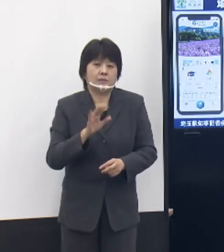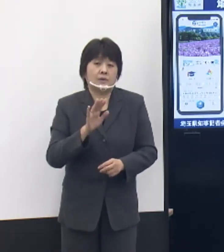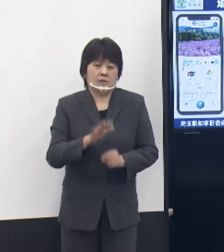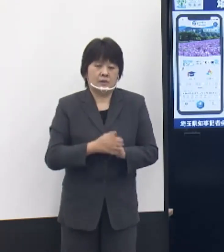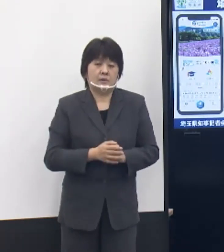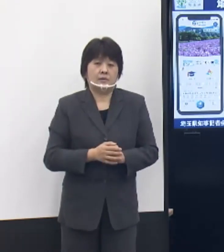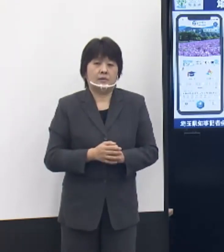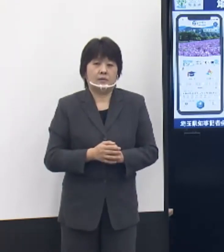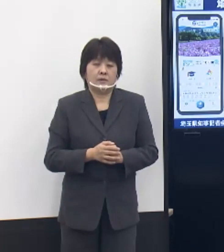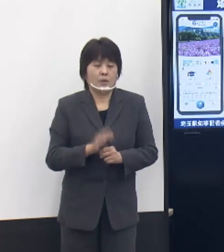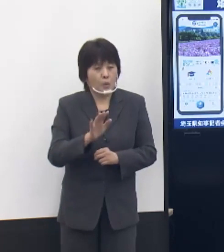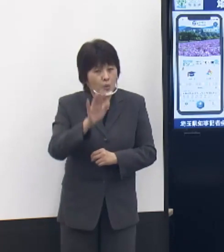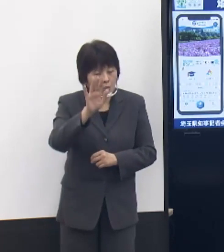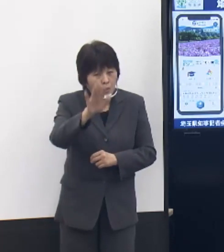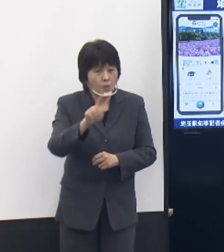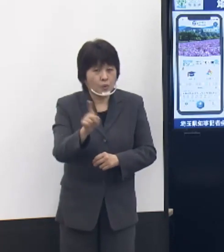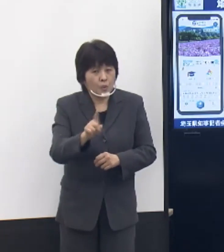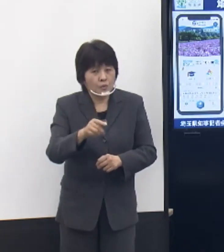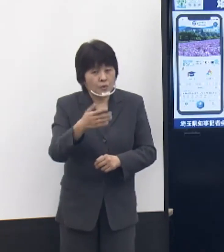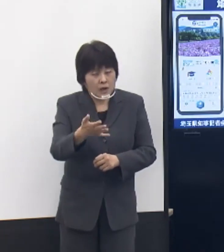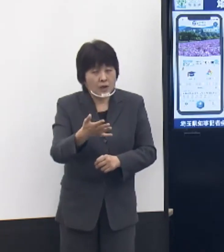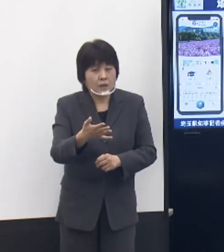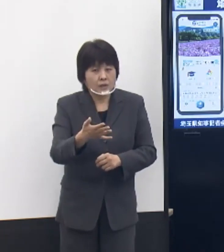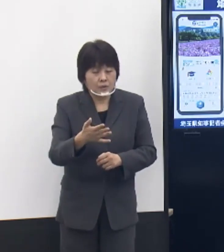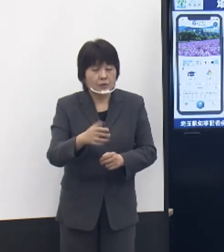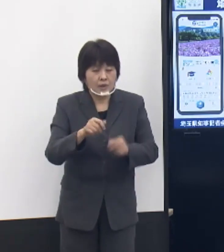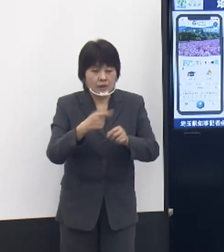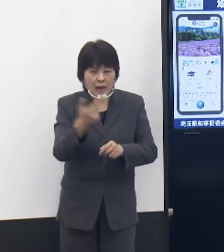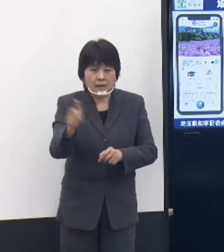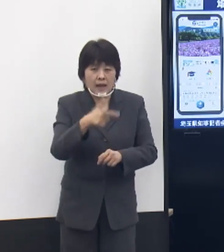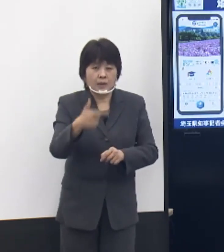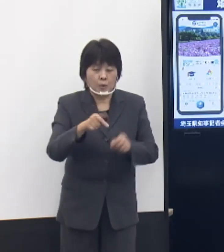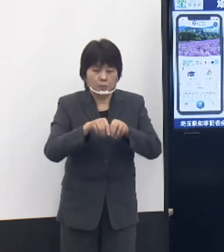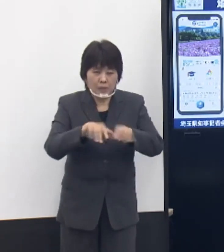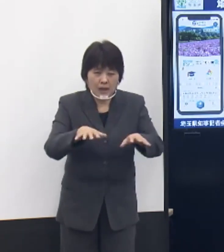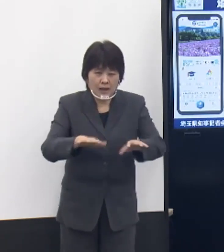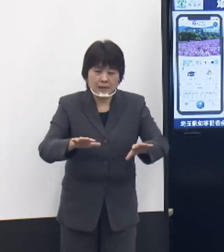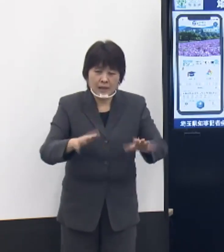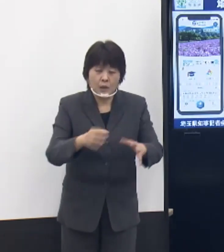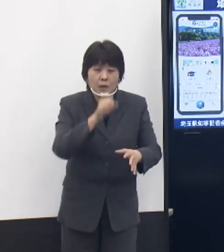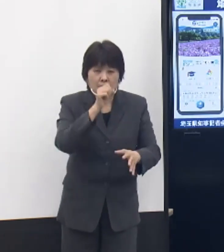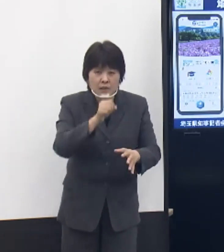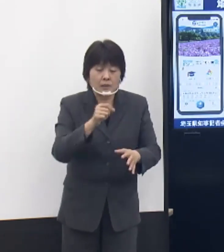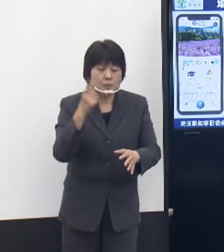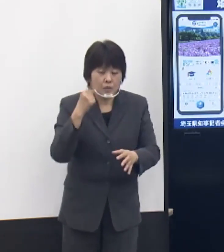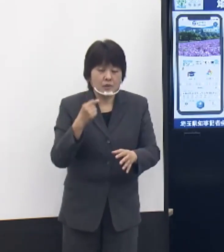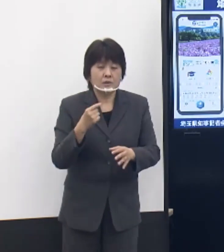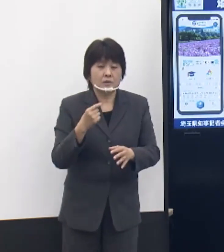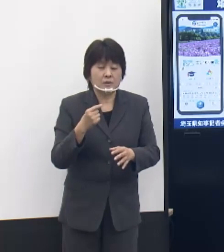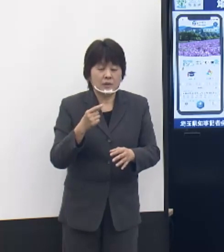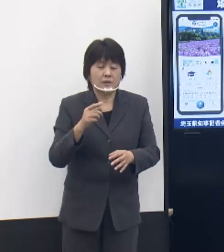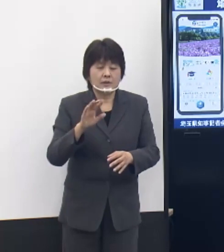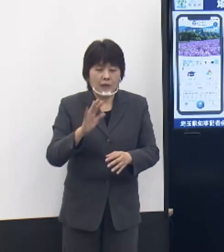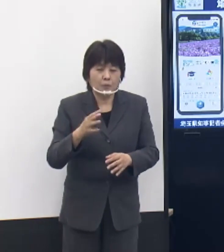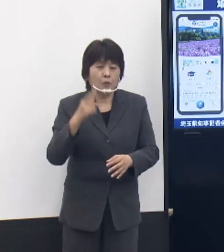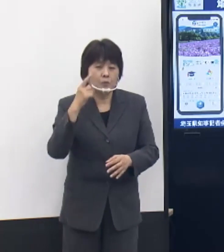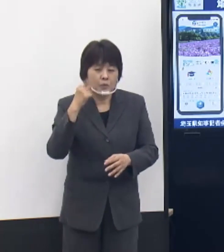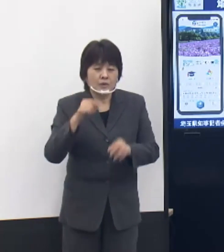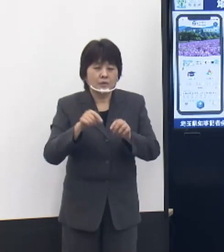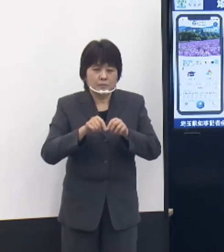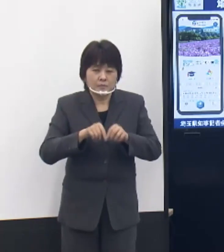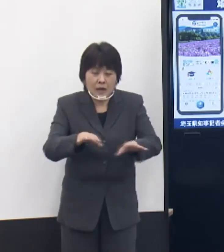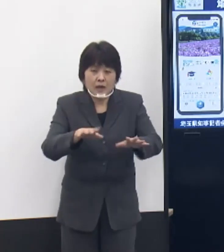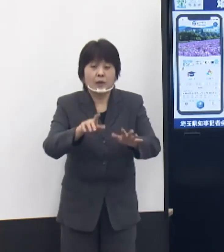でございましたので、今後はもちろん来ない方がいいんだけれども、第6波等が来るときにそういったお店